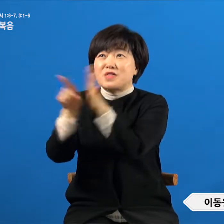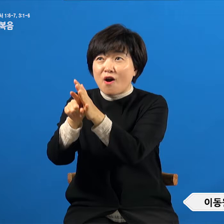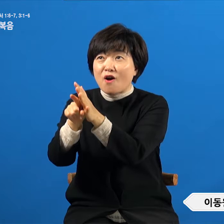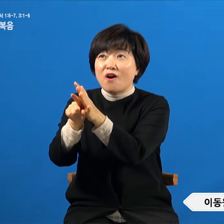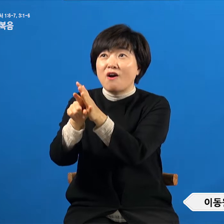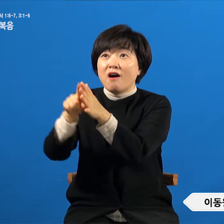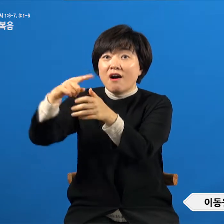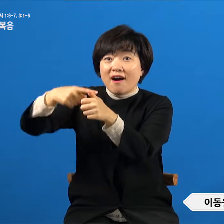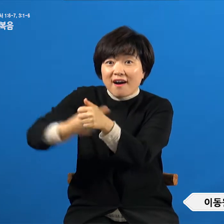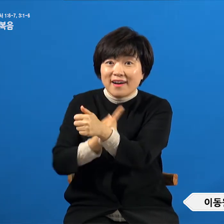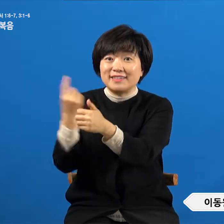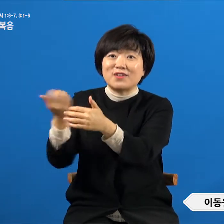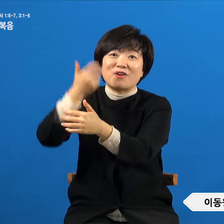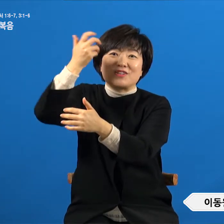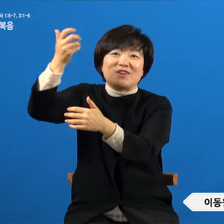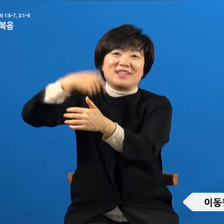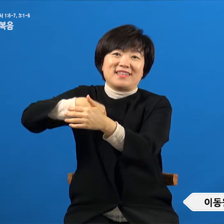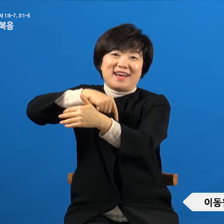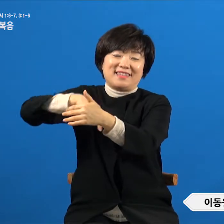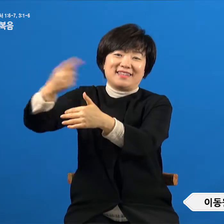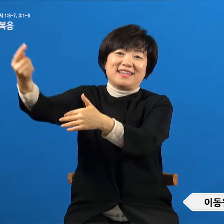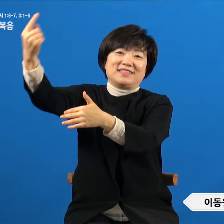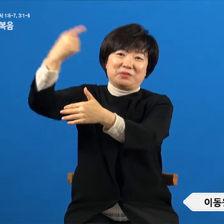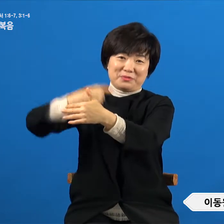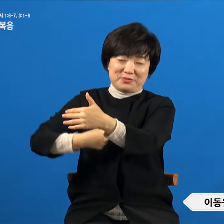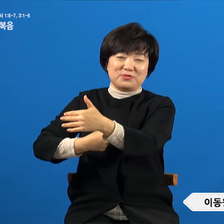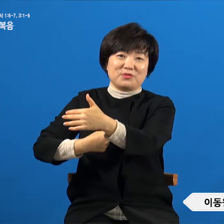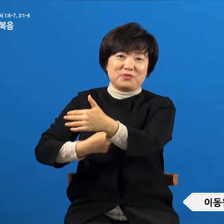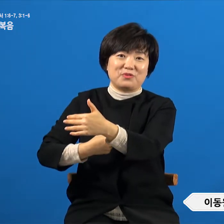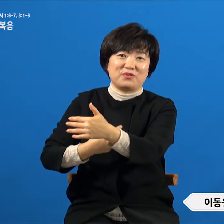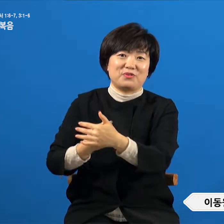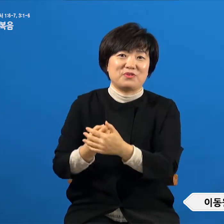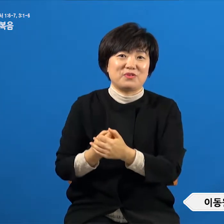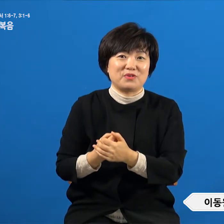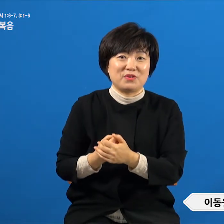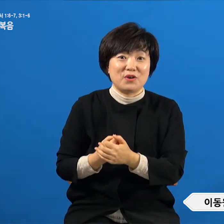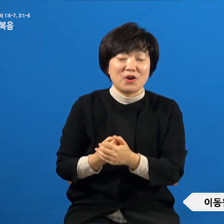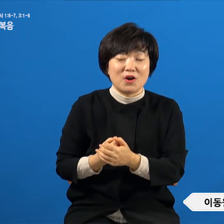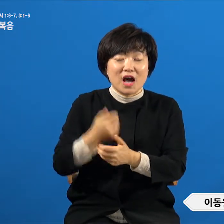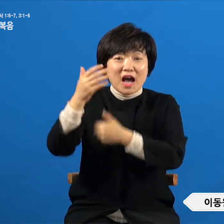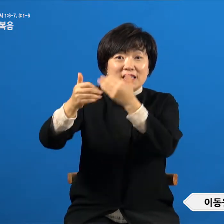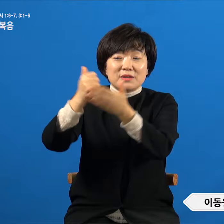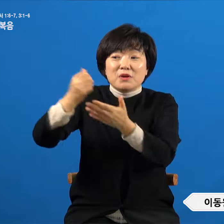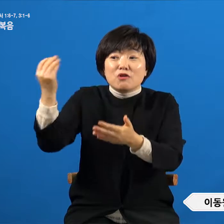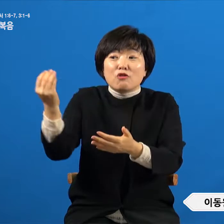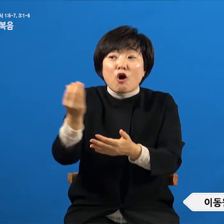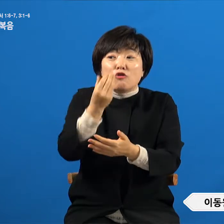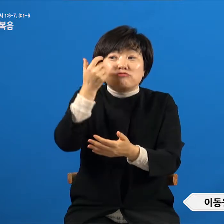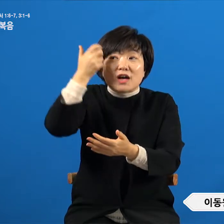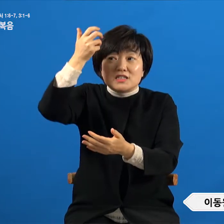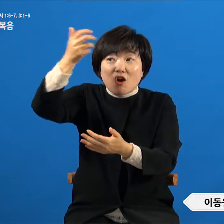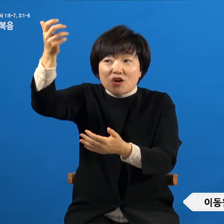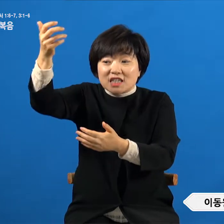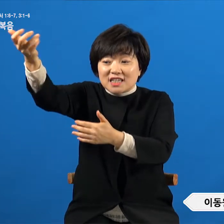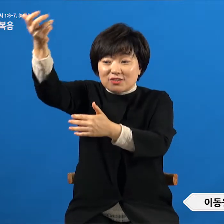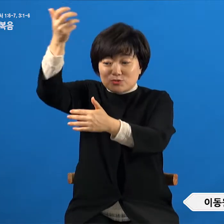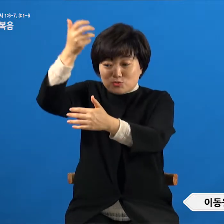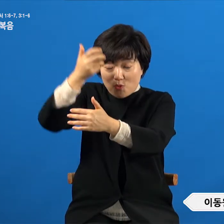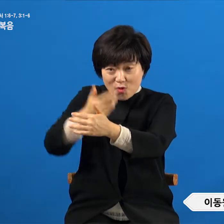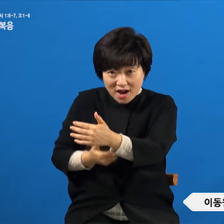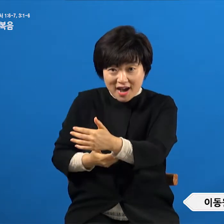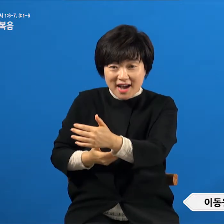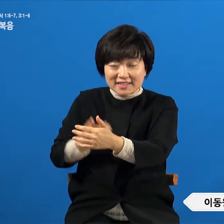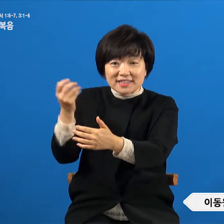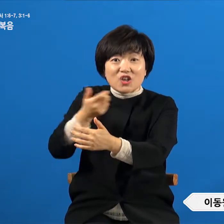믿었어요. 그랬더니 성령이 내 안에 찾아오셨어요. 자, 하나님의 거룩한 영이 내 안에 거하시게 되었고 이제